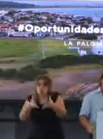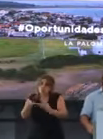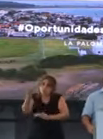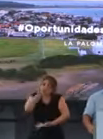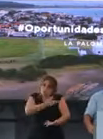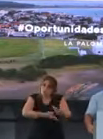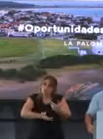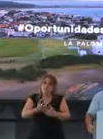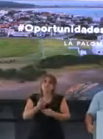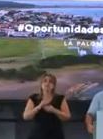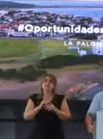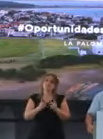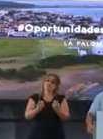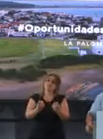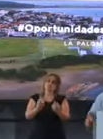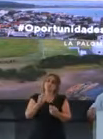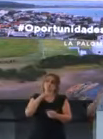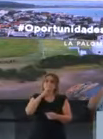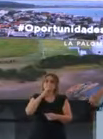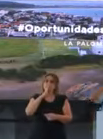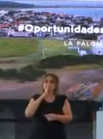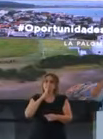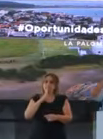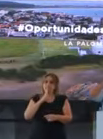Prudencia y paciencia.